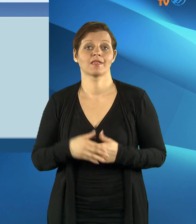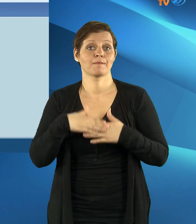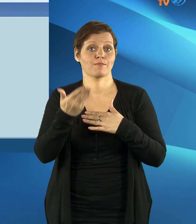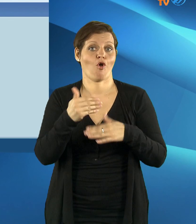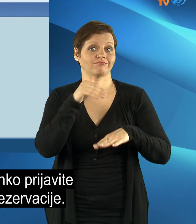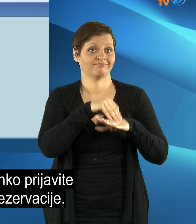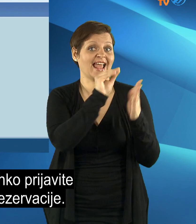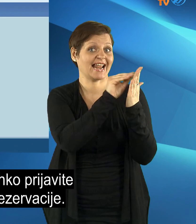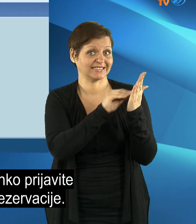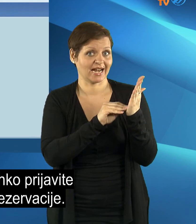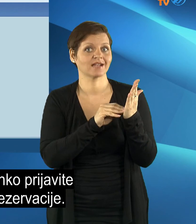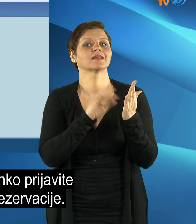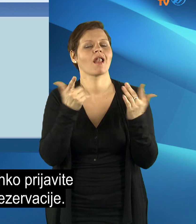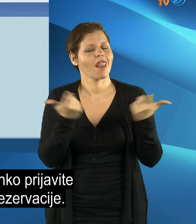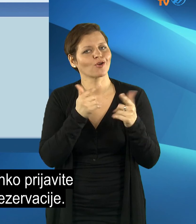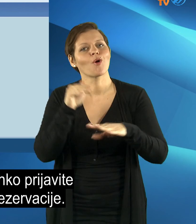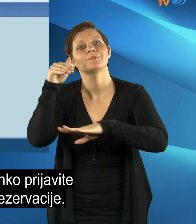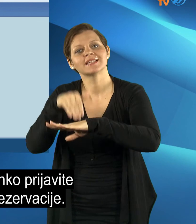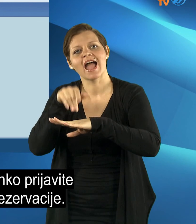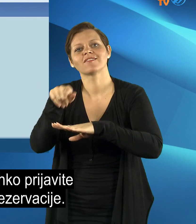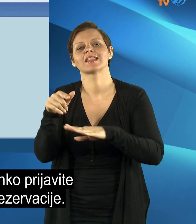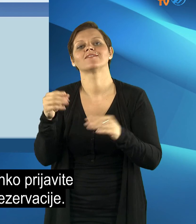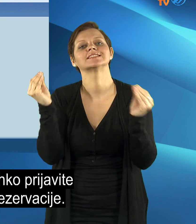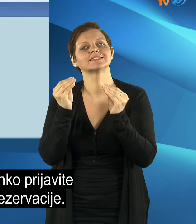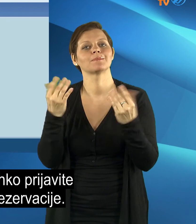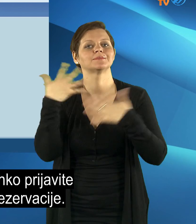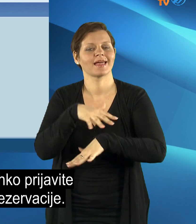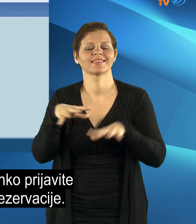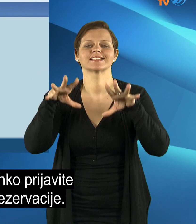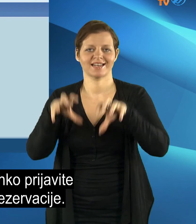Po registraciji se lahko prijavite v sistem spletne rezervacije.